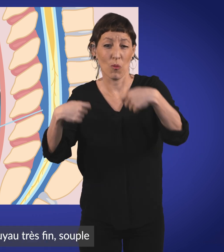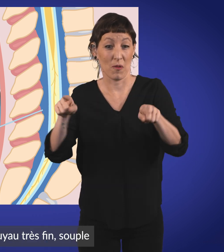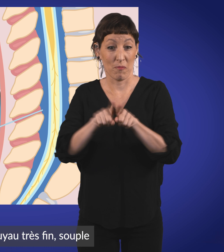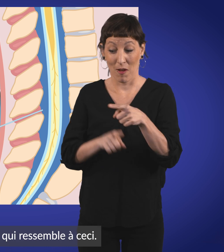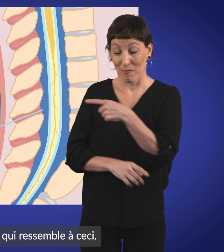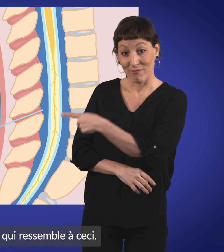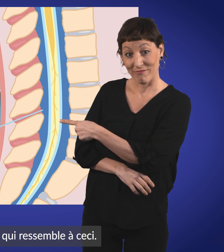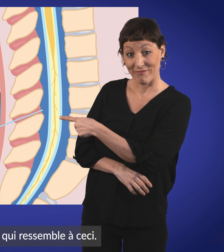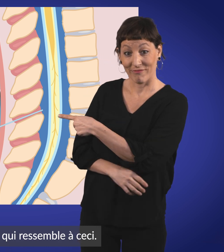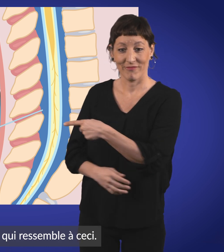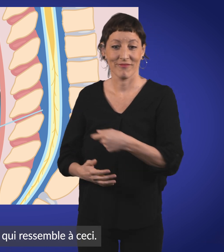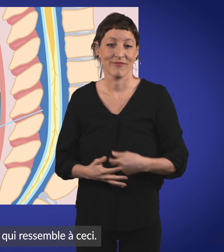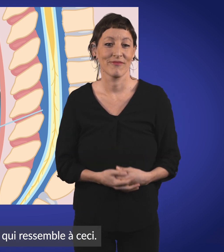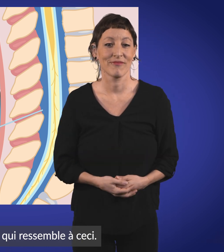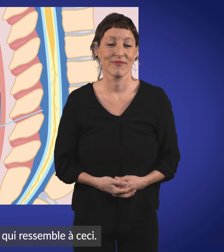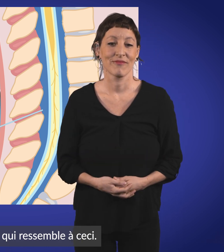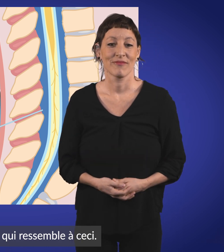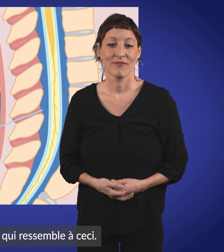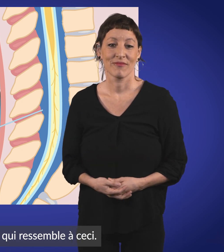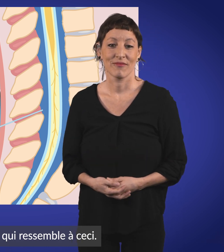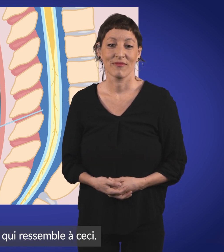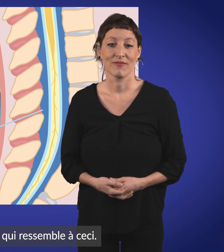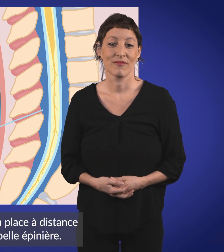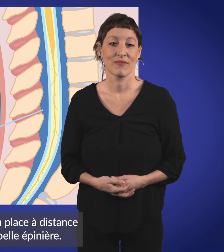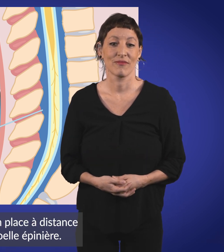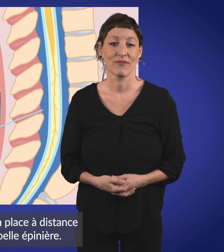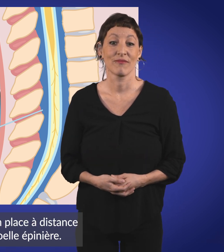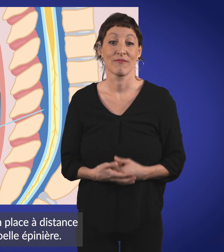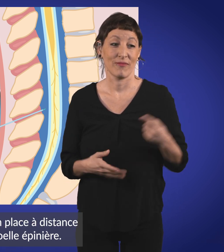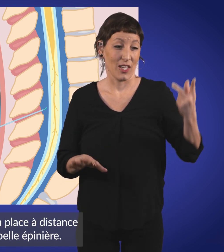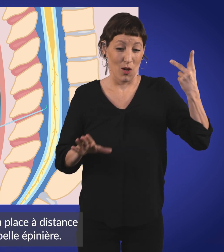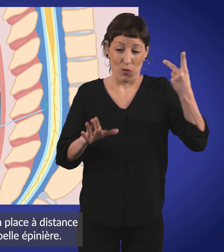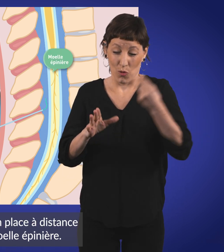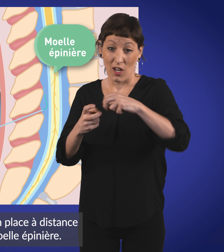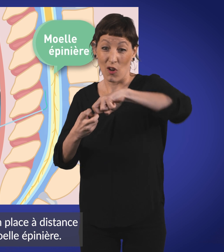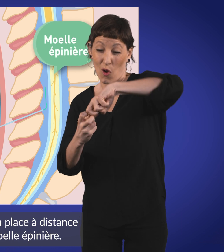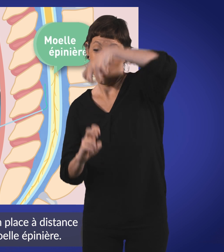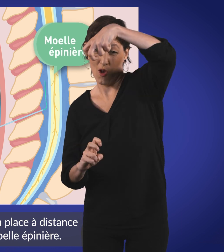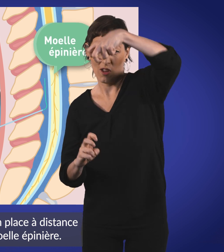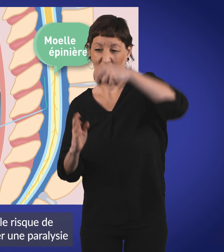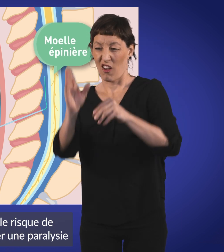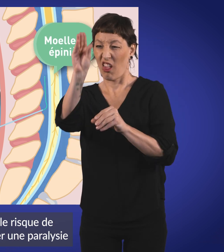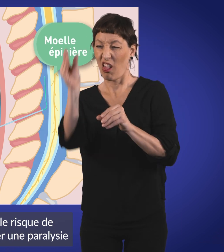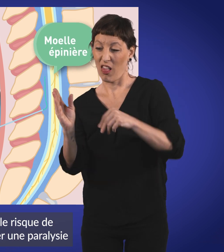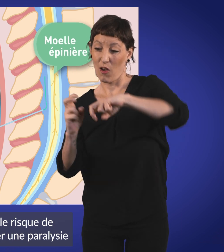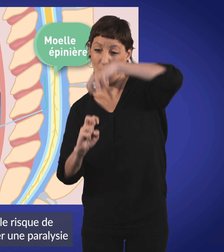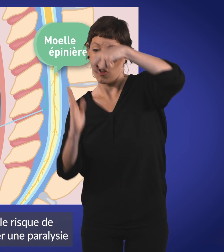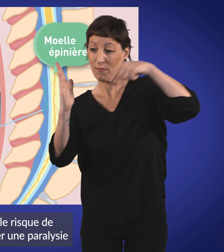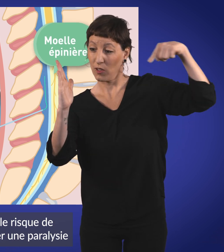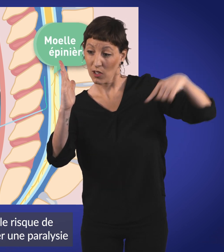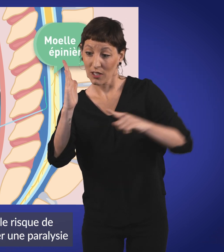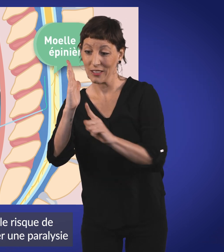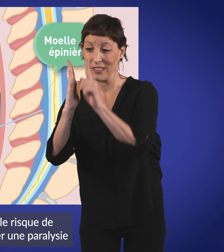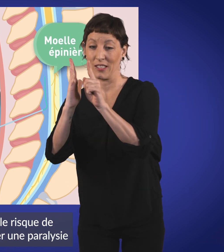fin, souple et en plastique qui ressemble à ceci. Il est mis en place à distance de la moelle épinière, ainsi le risque